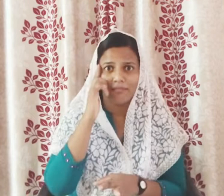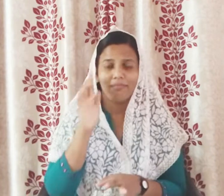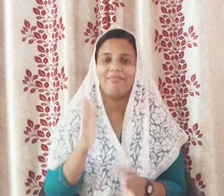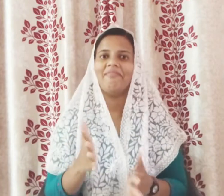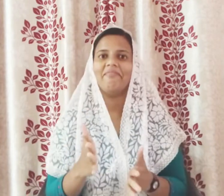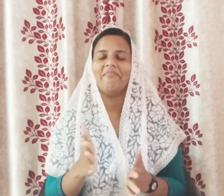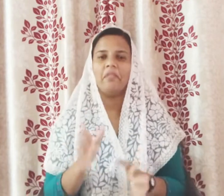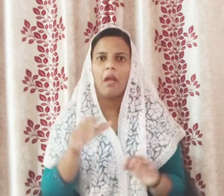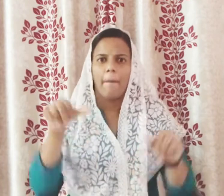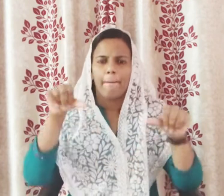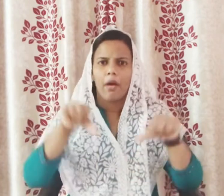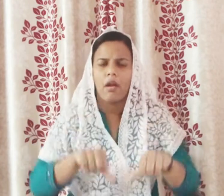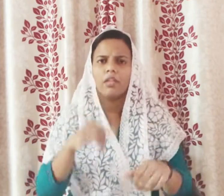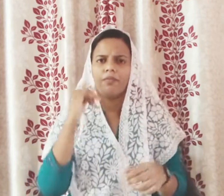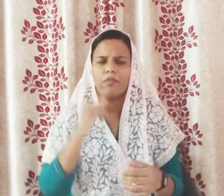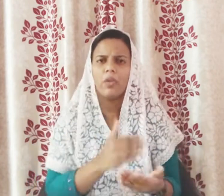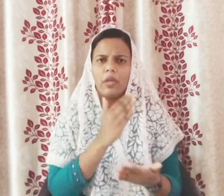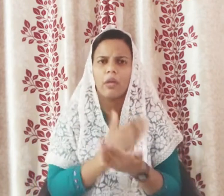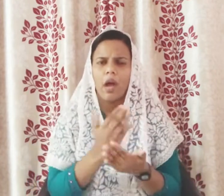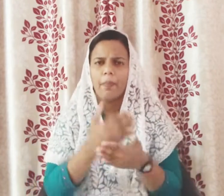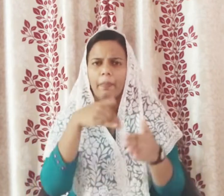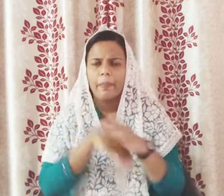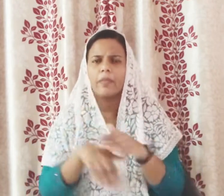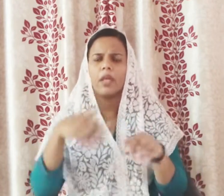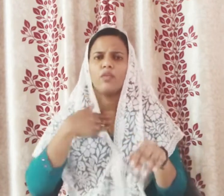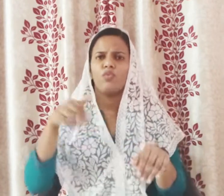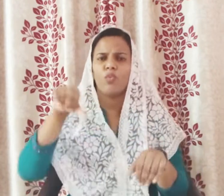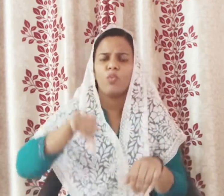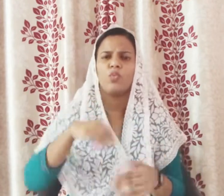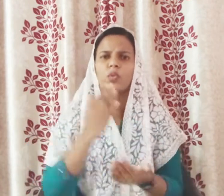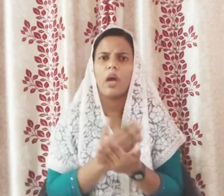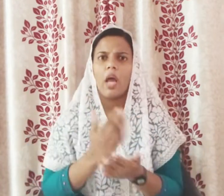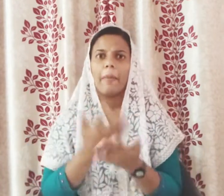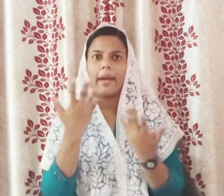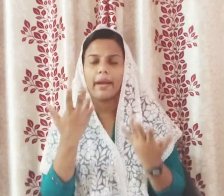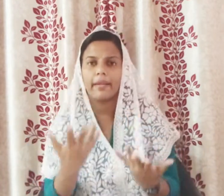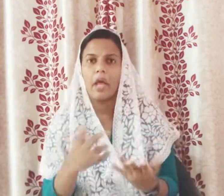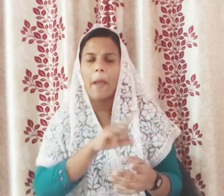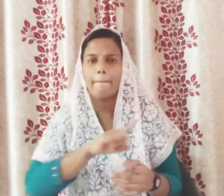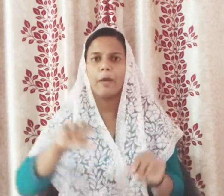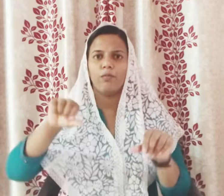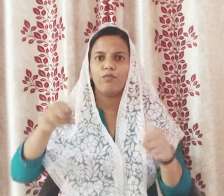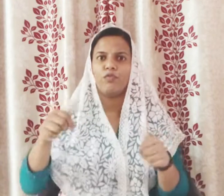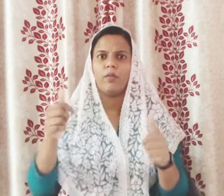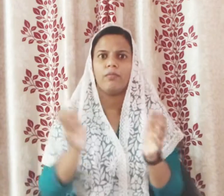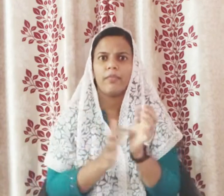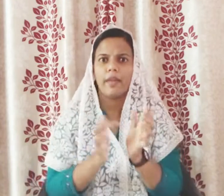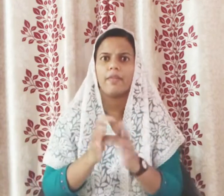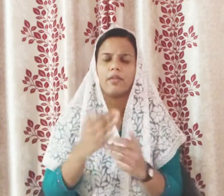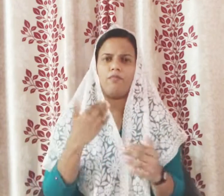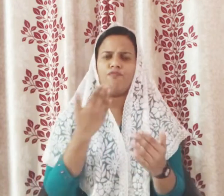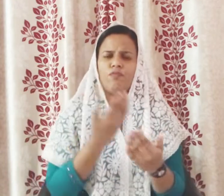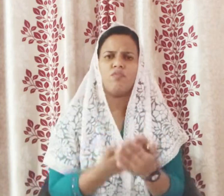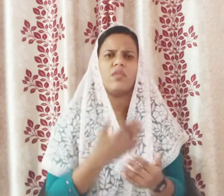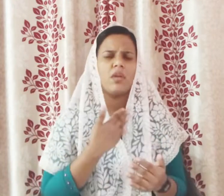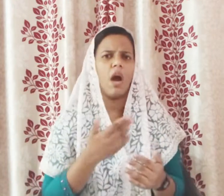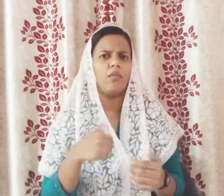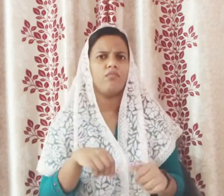തള്ളിക്കളയാതെ പരാജയത്തിൻ്റെ കാരണം കണ്ടുപിടിക്കുവാൻ ആമേൻ ജയിപ്പിച്ചുകൊണ്ടിരിക്കുന്ന കർത്താവിൻ്റെ കാൽക്കൽ